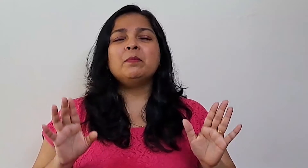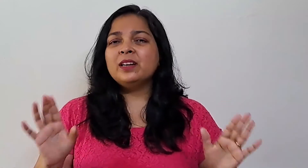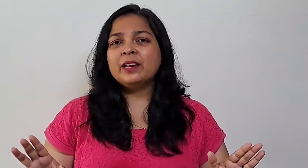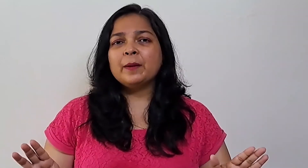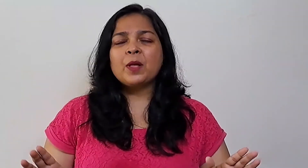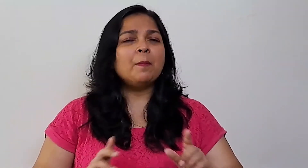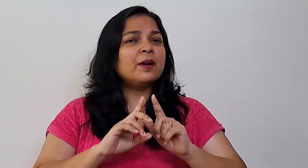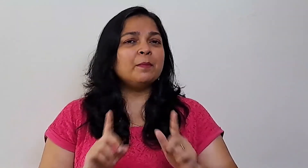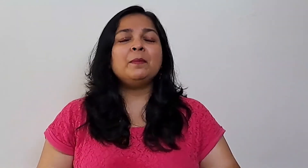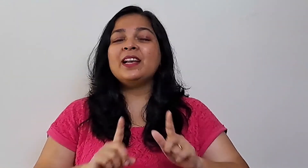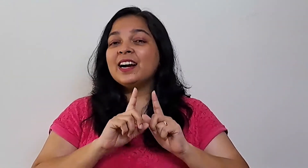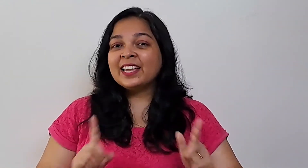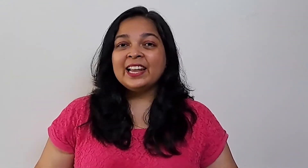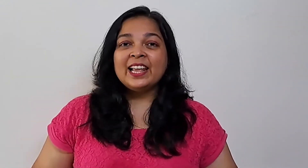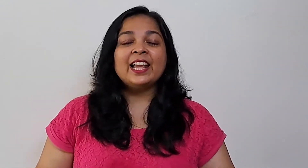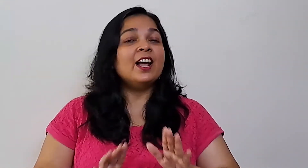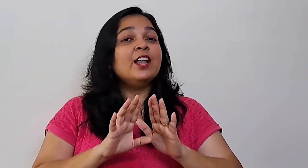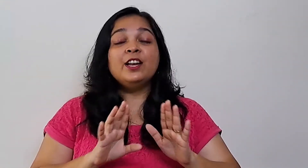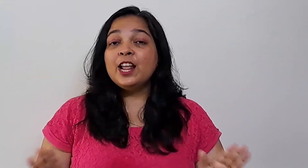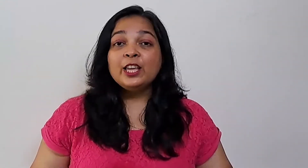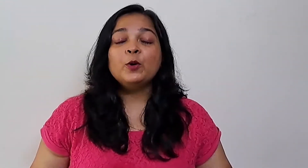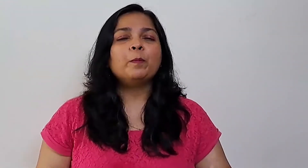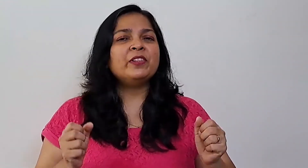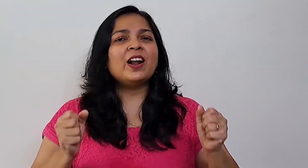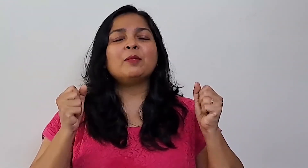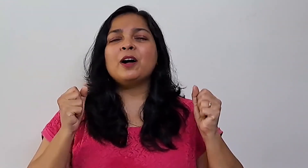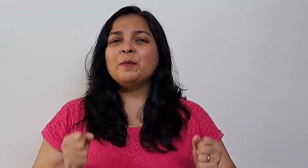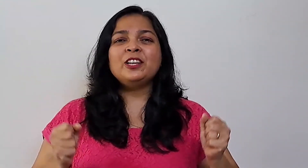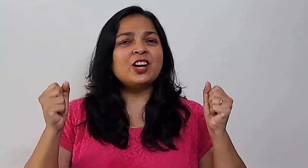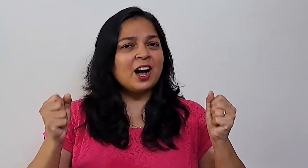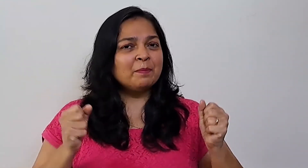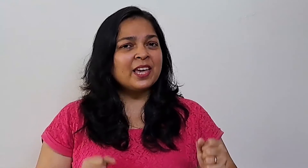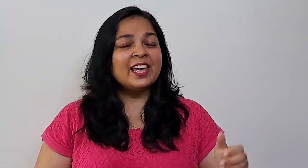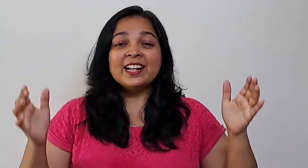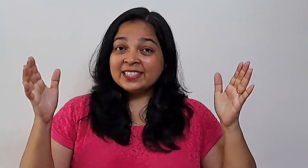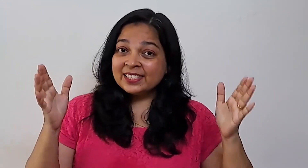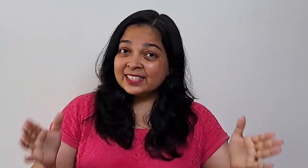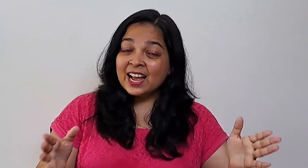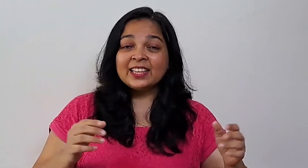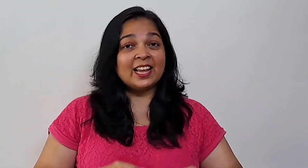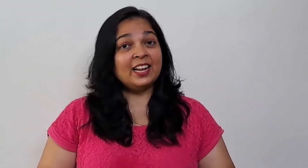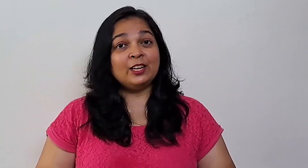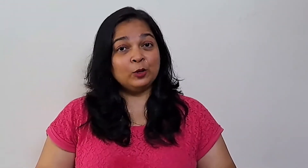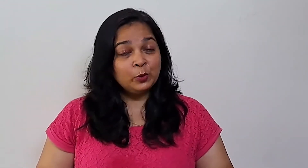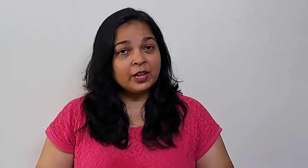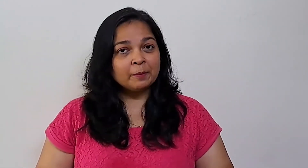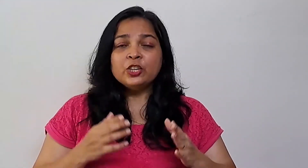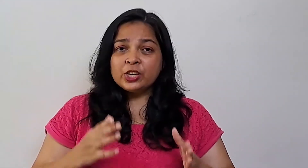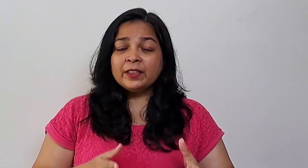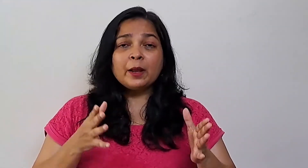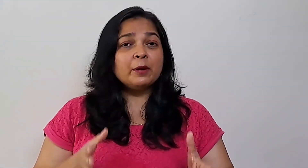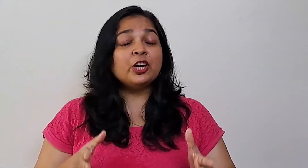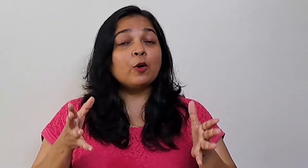भी ना डरो, तुसी कदी भी नहीं कल्ले नहीं हो, परमेश्वर हमेशा तुहाडे नाल आ। शद्रक मेशक